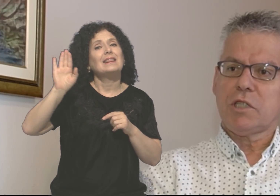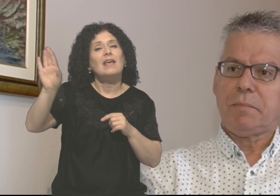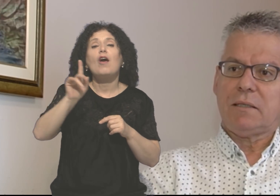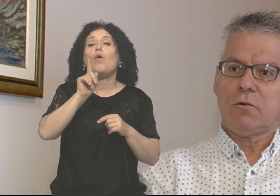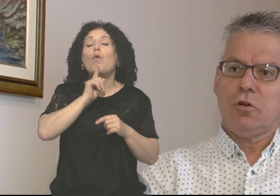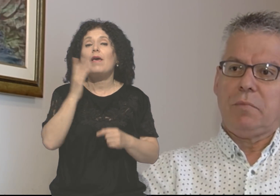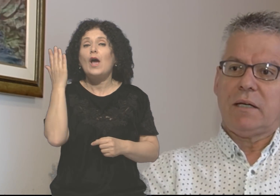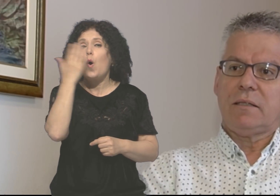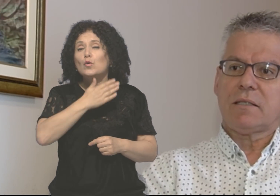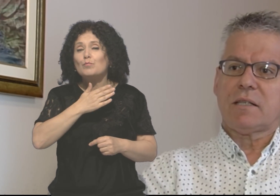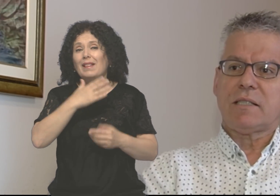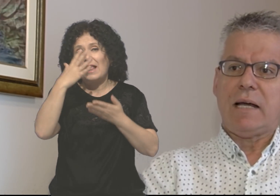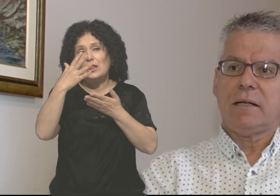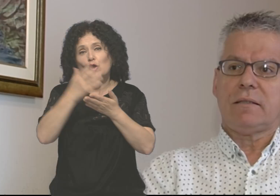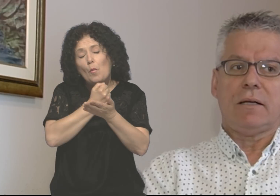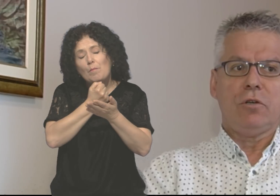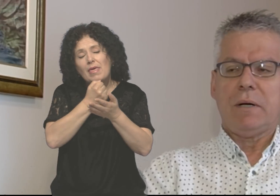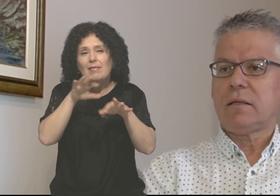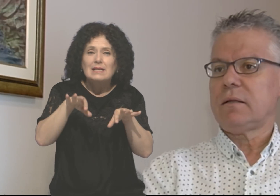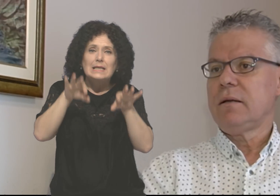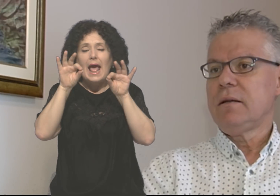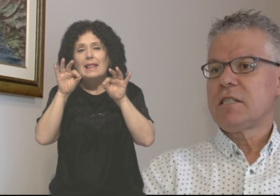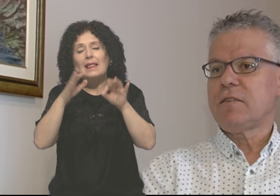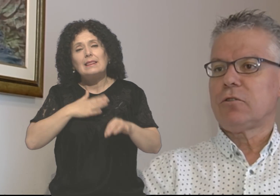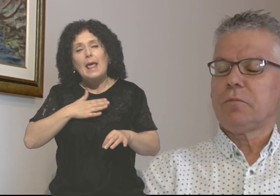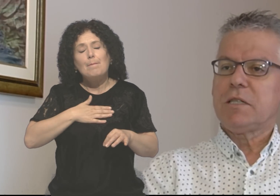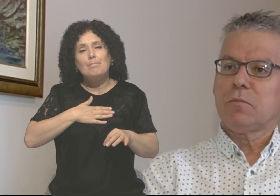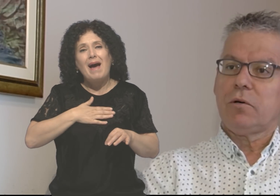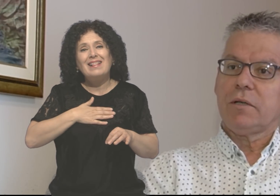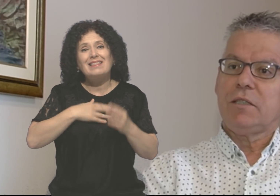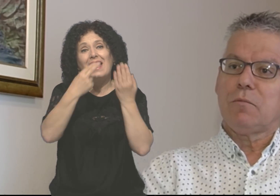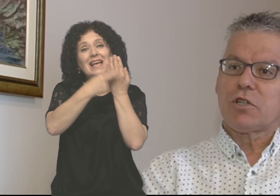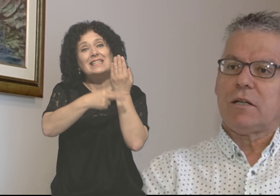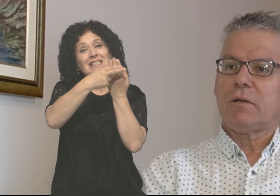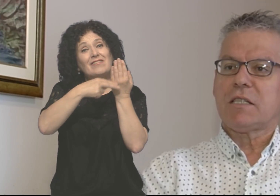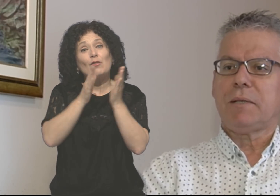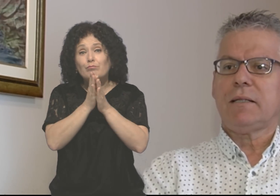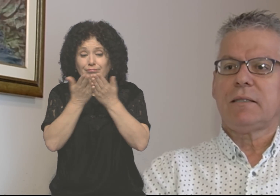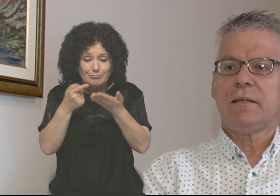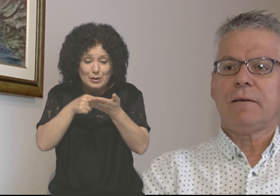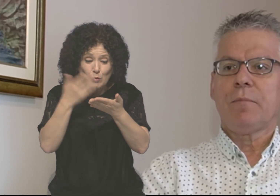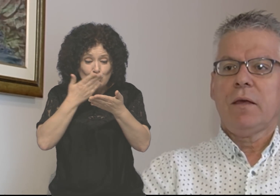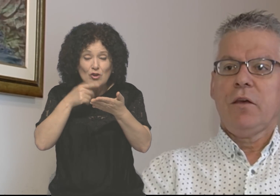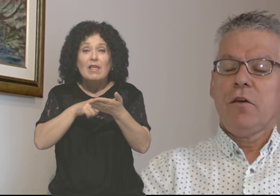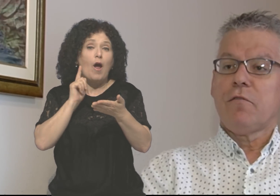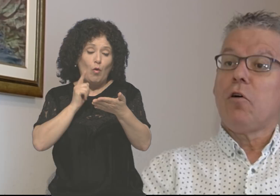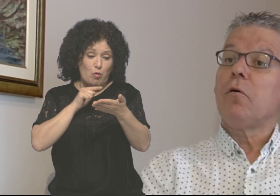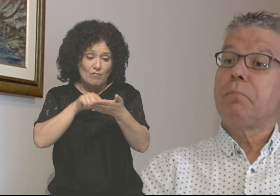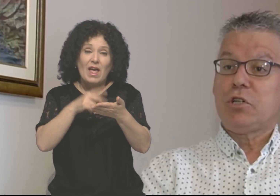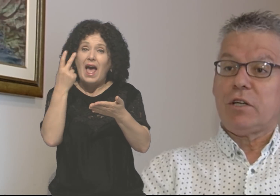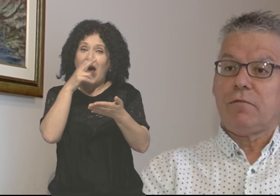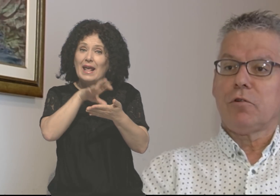ќе успеат да го добијат, да се снајдат, да го имаат Светото Писмо и да можат да го разберат